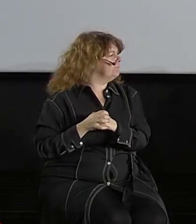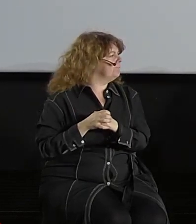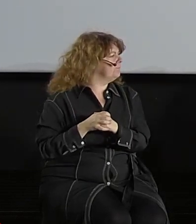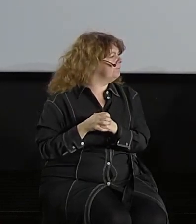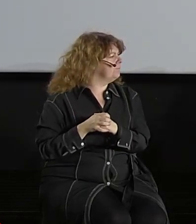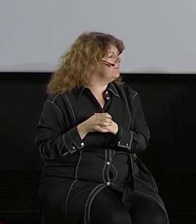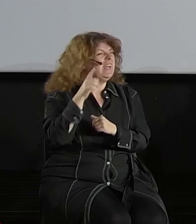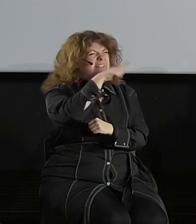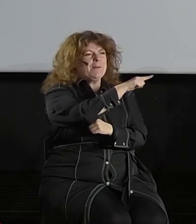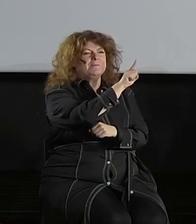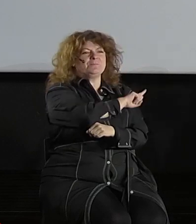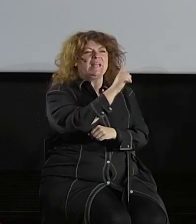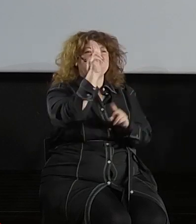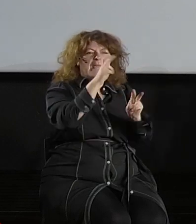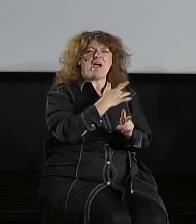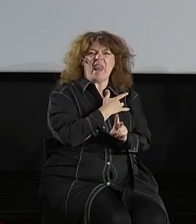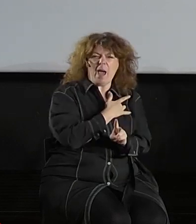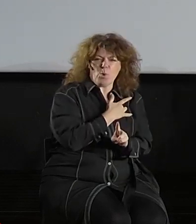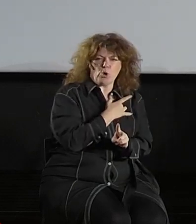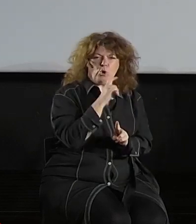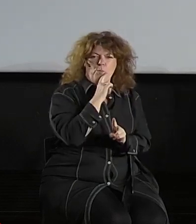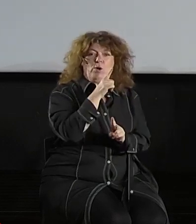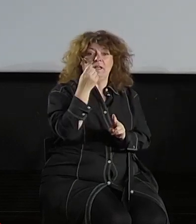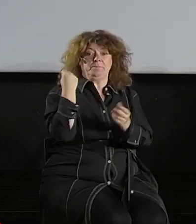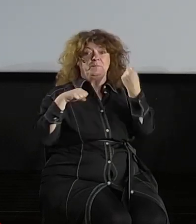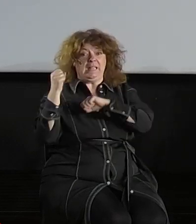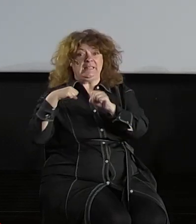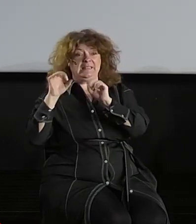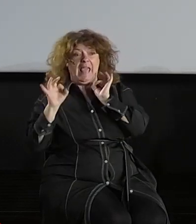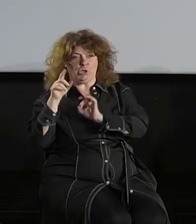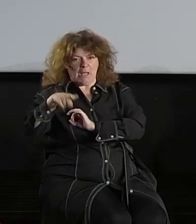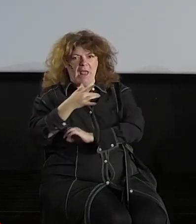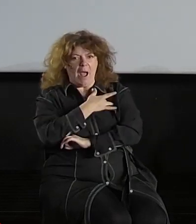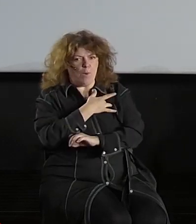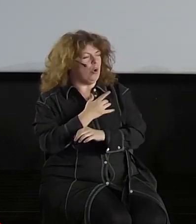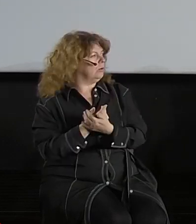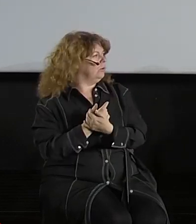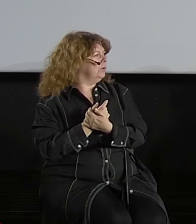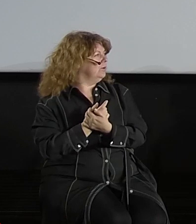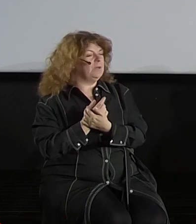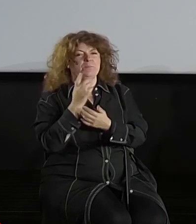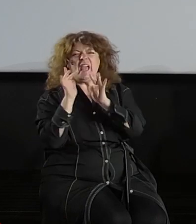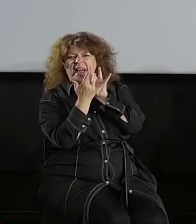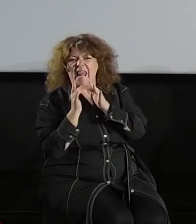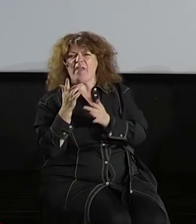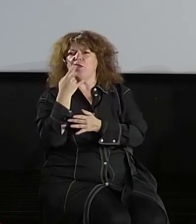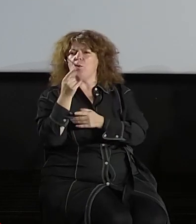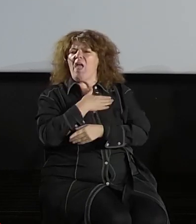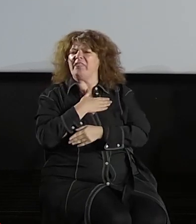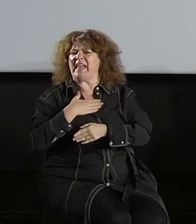amor también no que aquí también en la hora habláis de ello no de de las relaciones amorosas del deseo y de Cómo vive